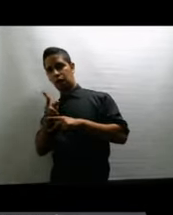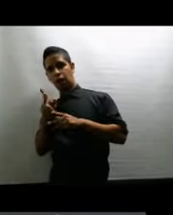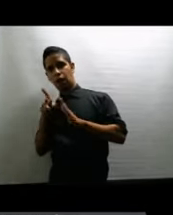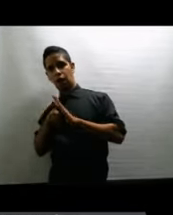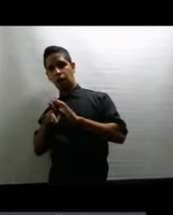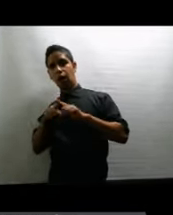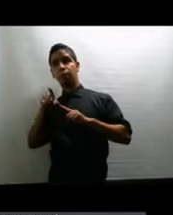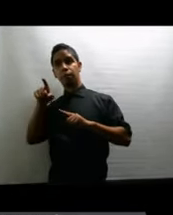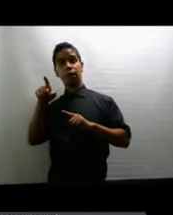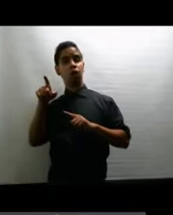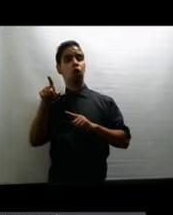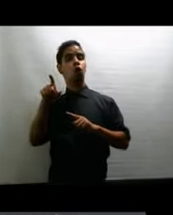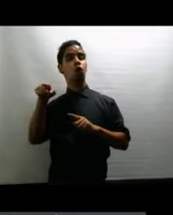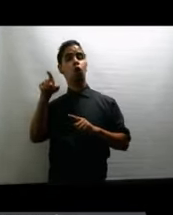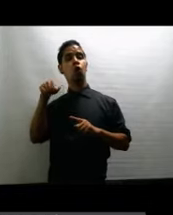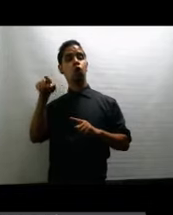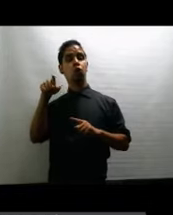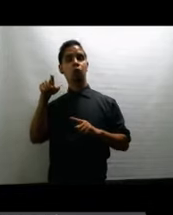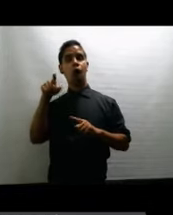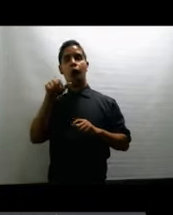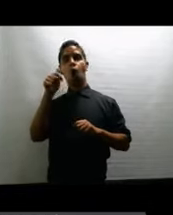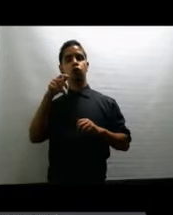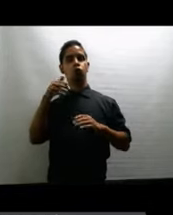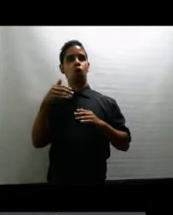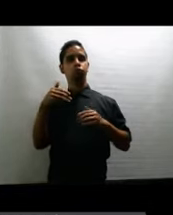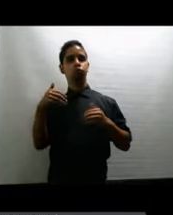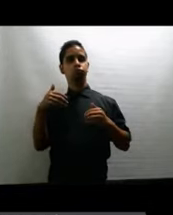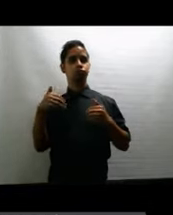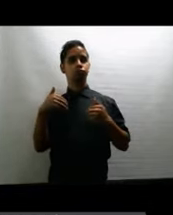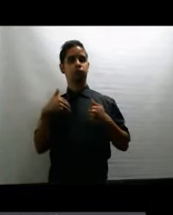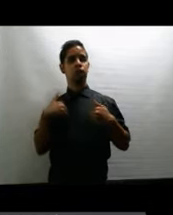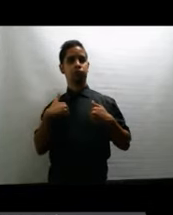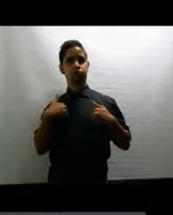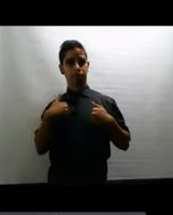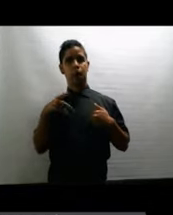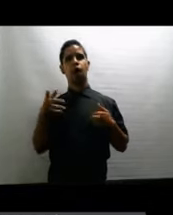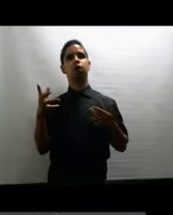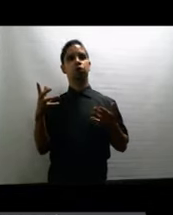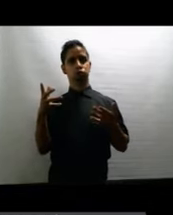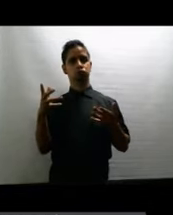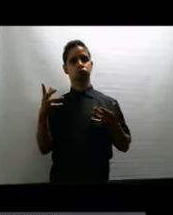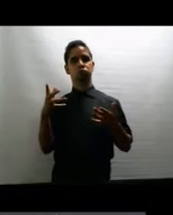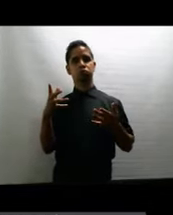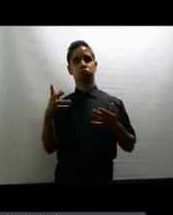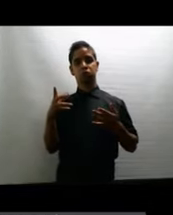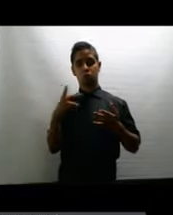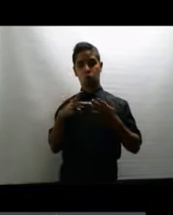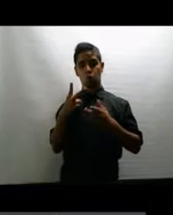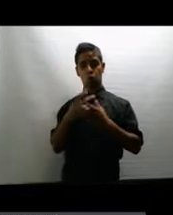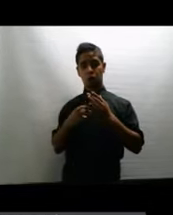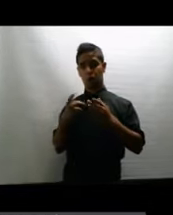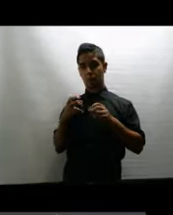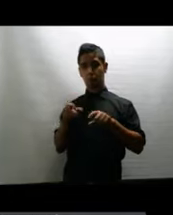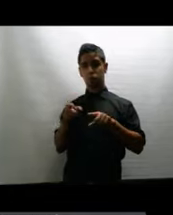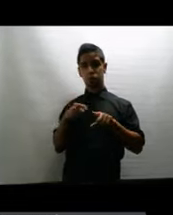de la anémona. Así que ellos dos entran en esa simbiosis y se ayudan.